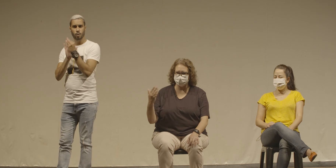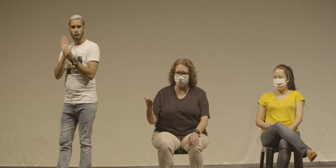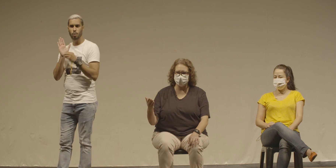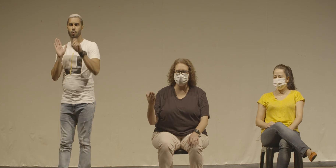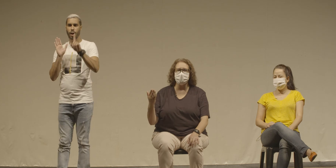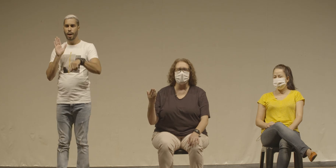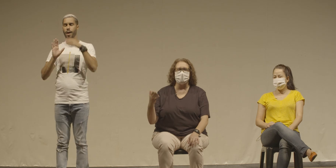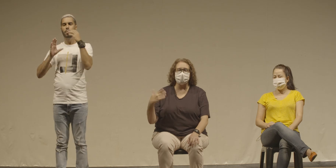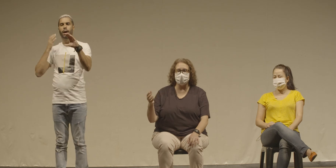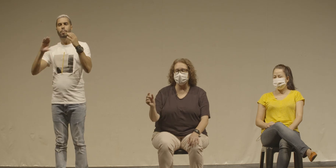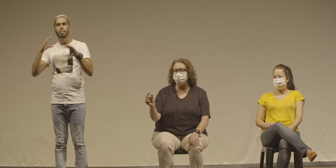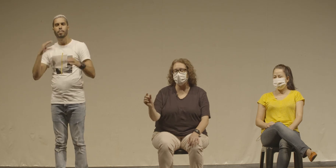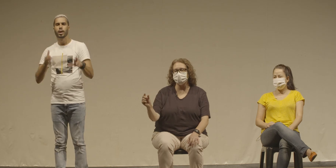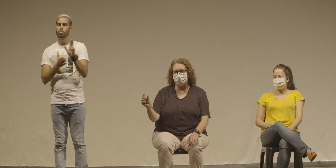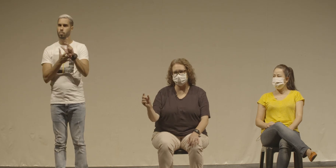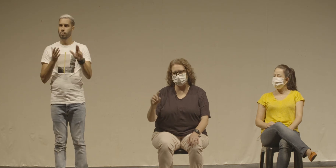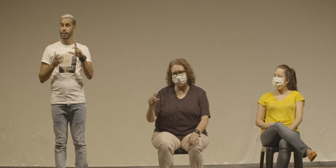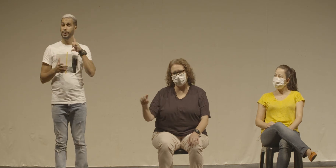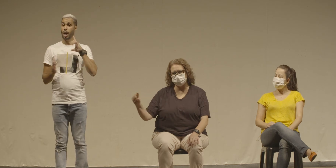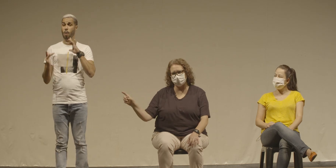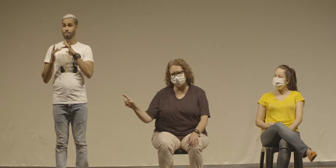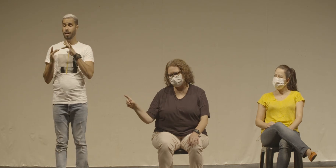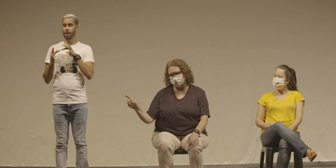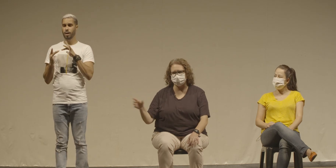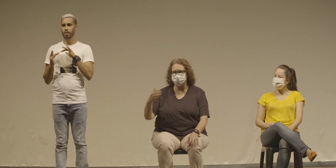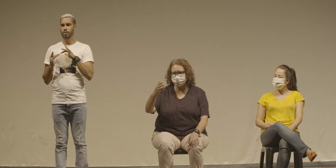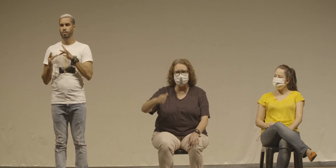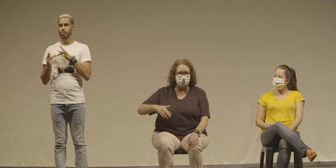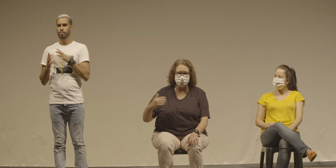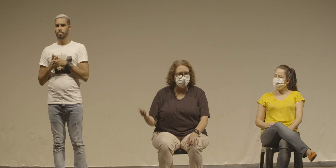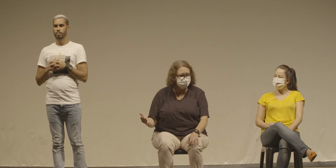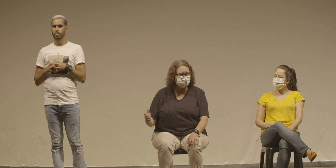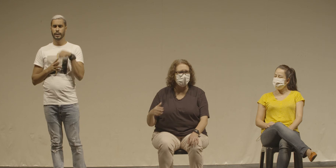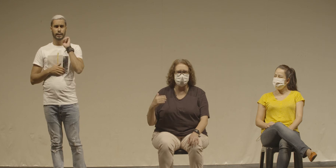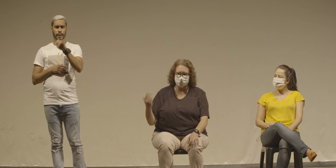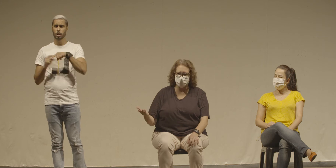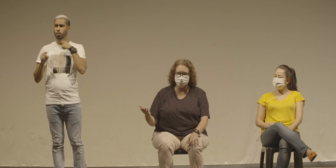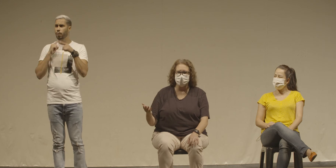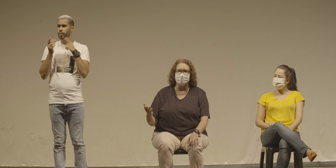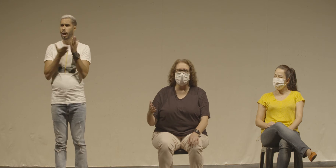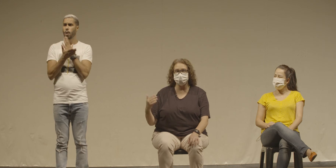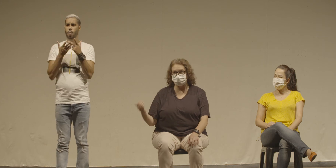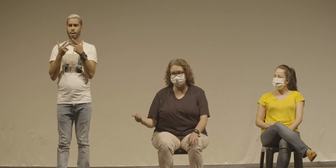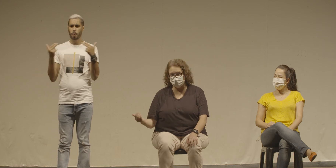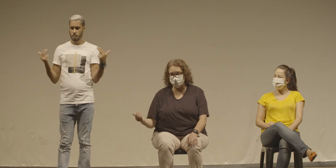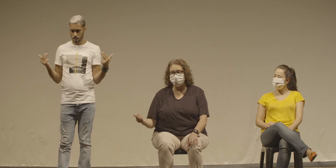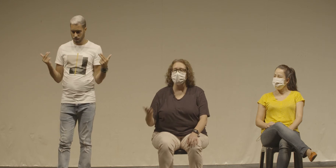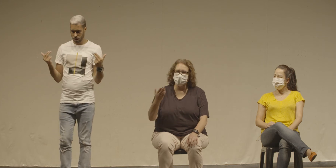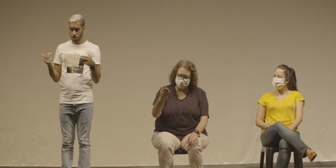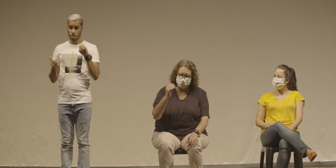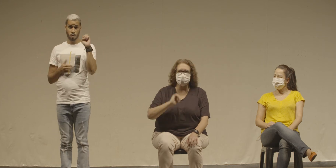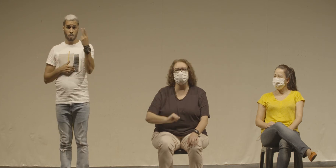periodicamente alimentado. E lá tem um contato Mulheres à Cesta. Se você tiver qualquer dúvida, alguma coisa ou